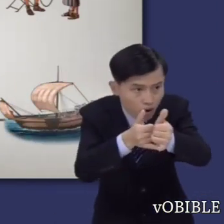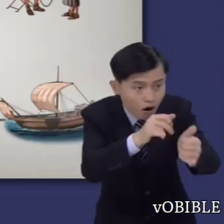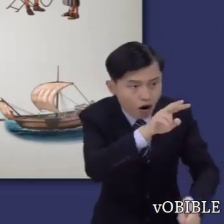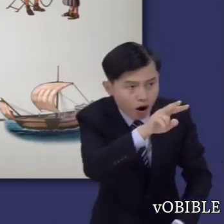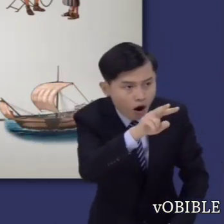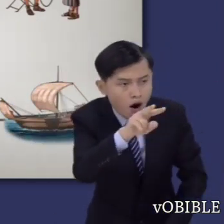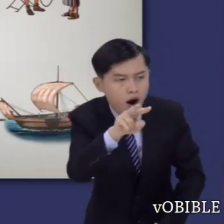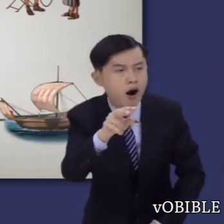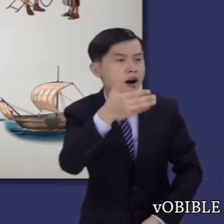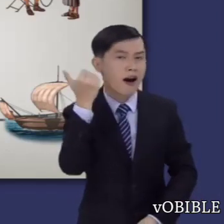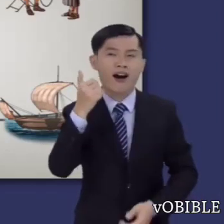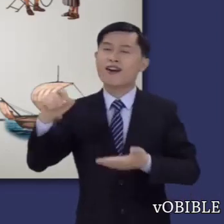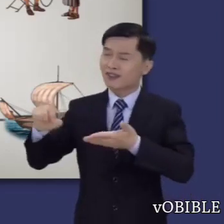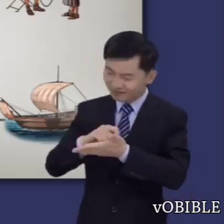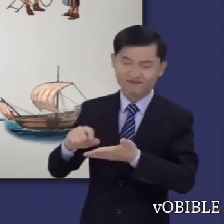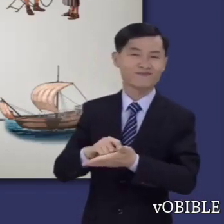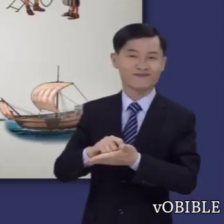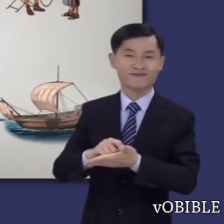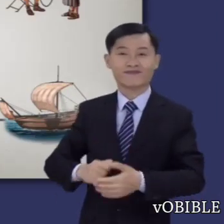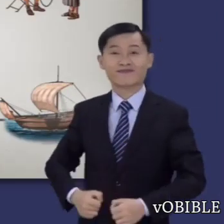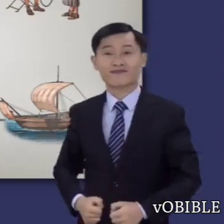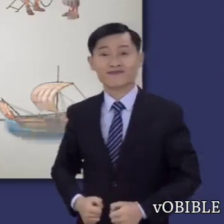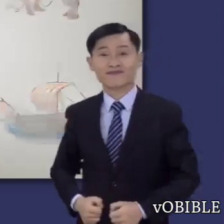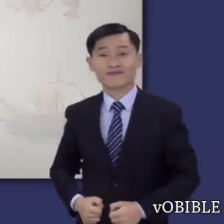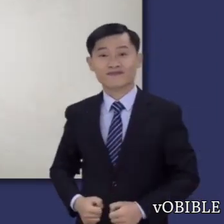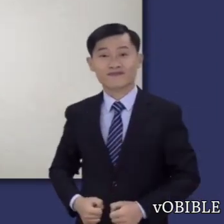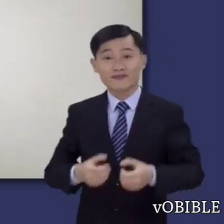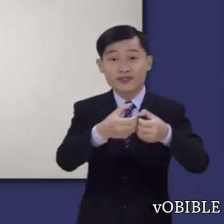些事件是路加亲眼所见的。